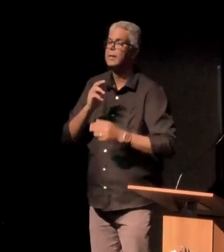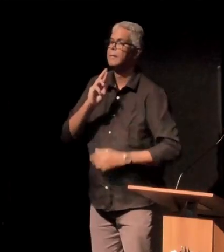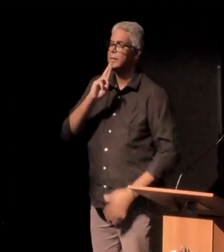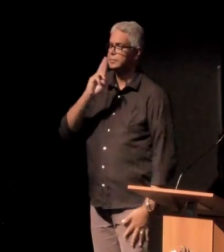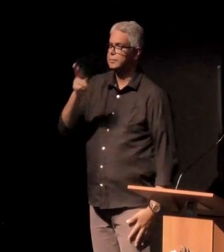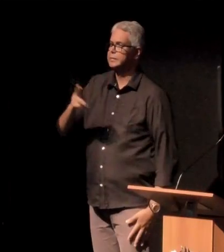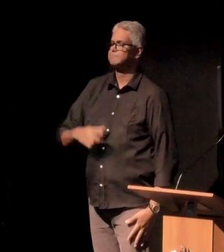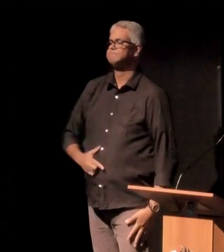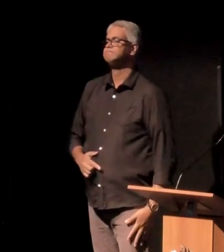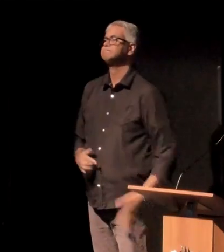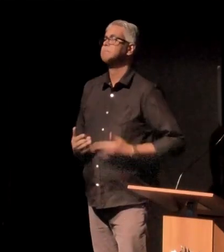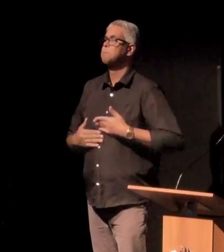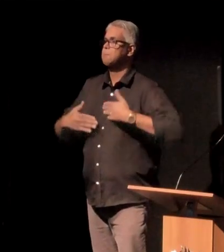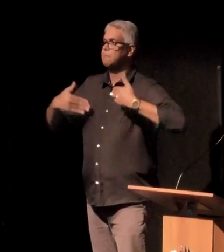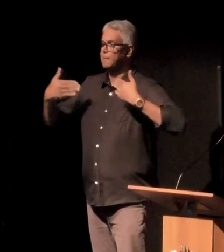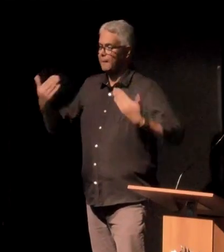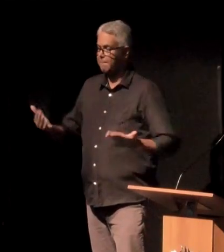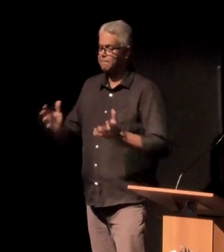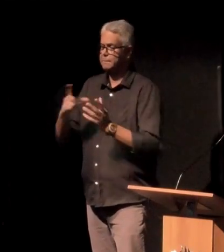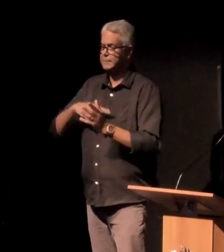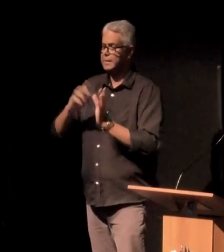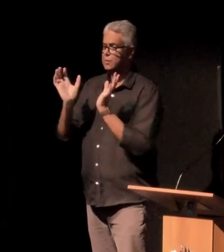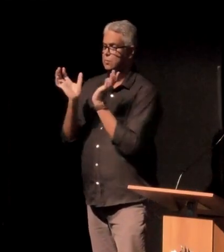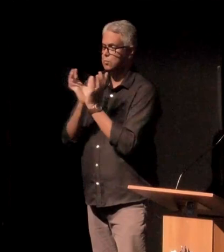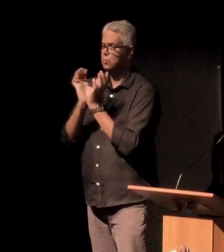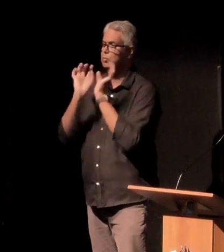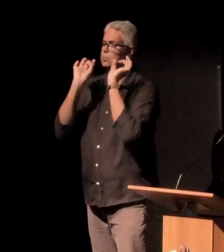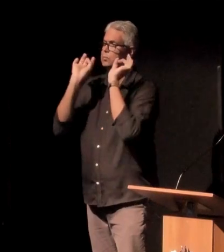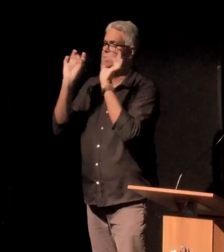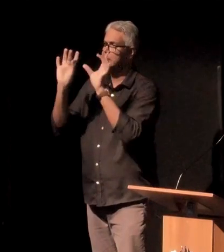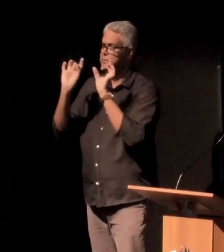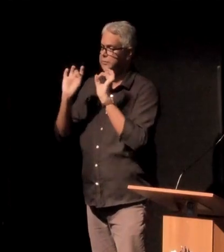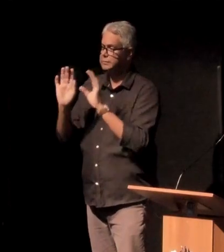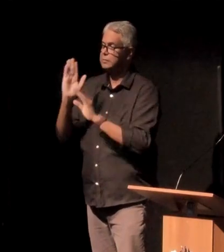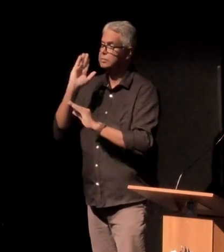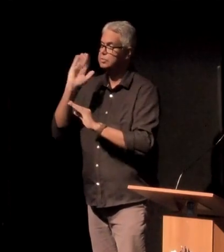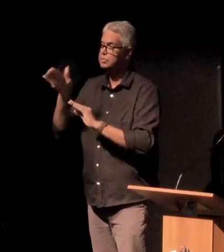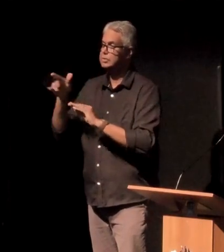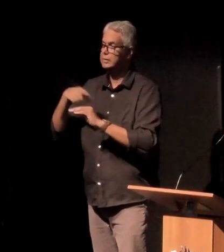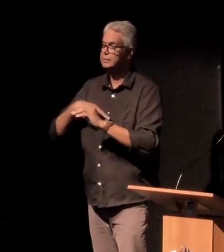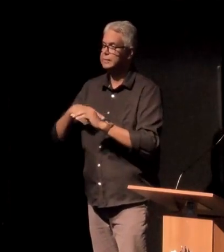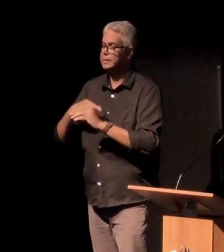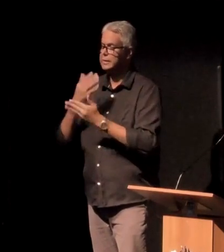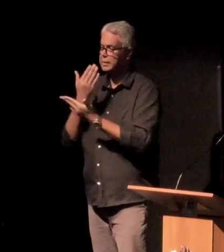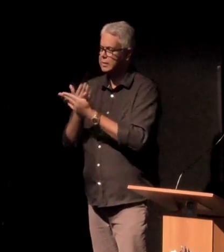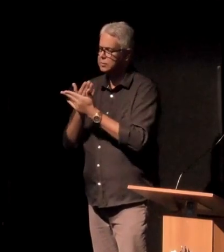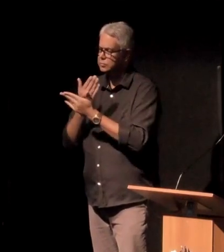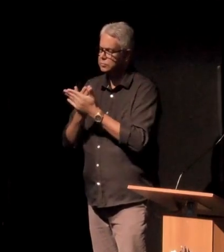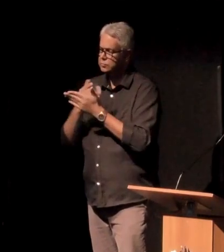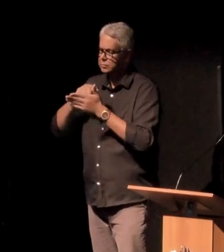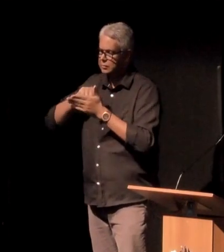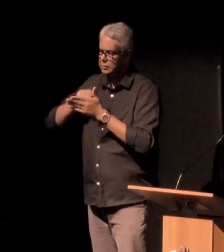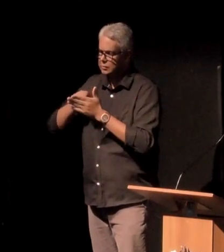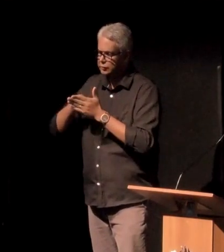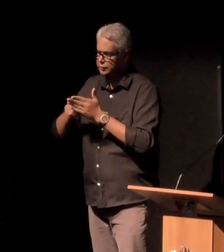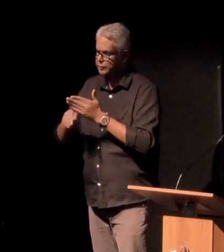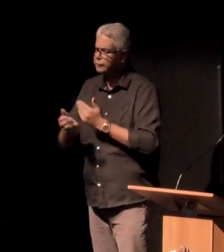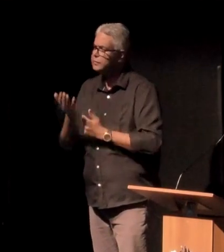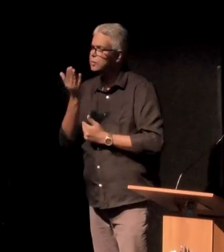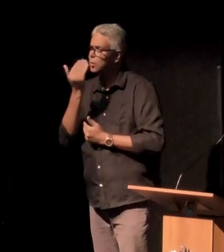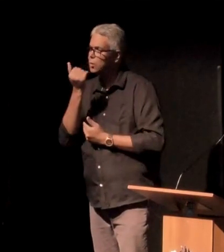estudado né a alimentação quilombola né e a alimentação sobre afro